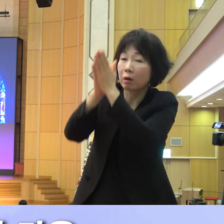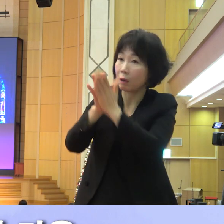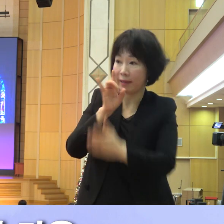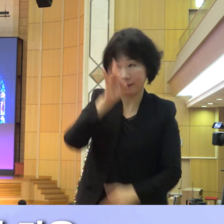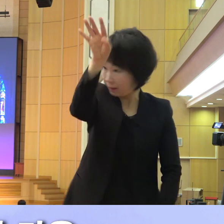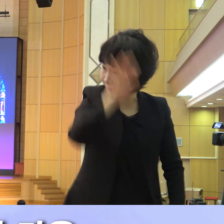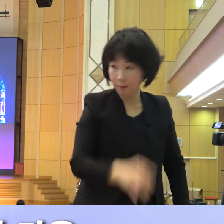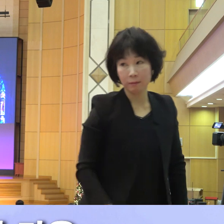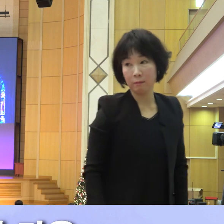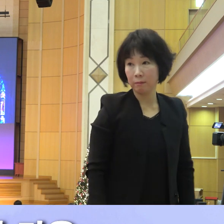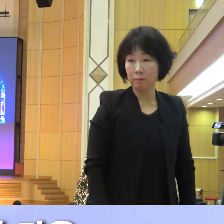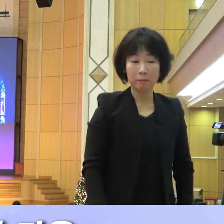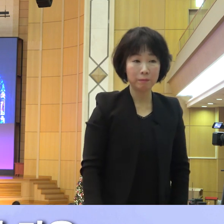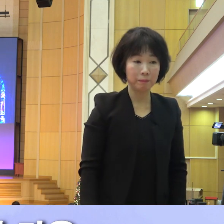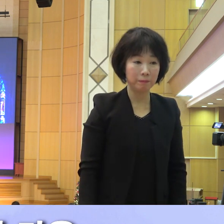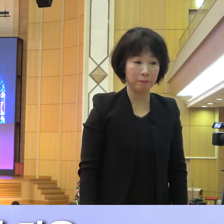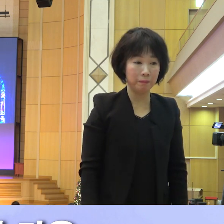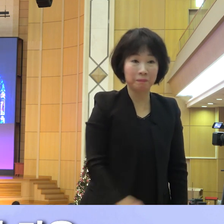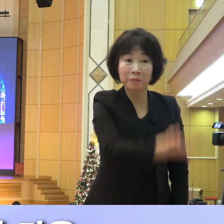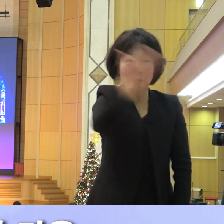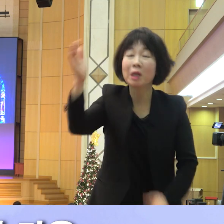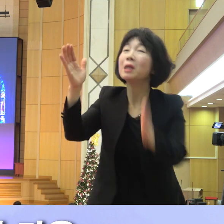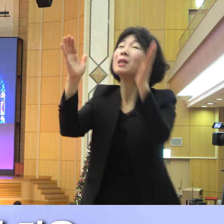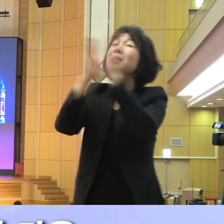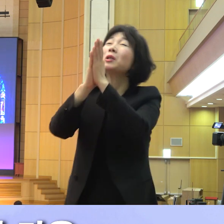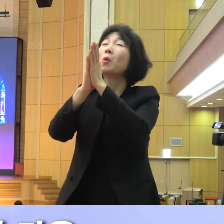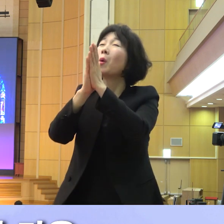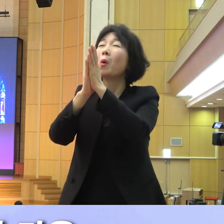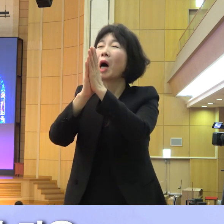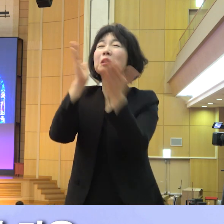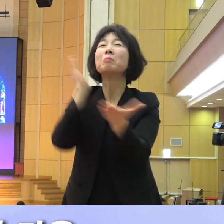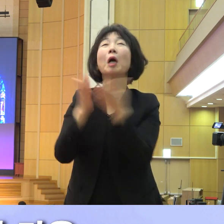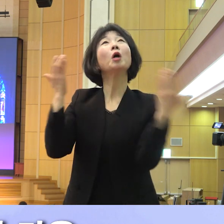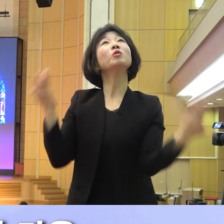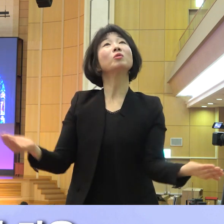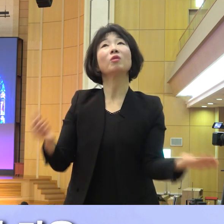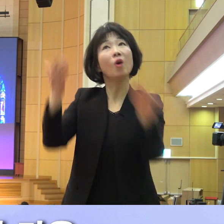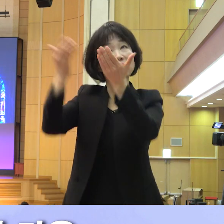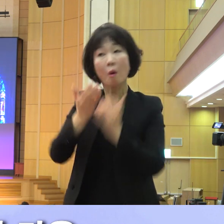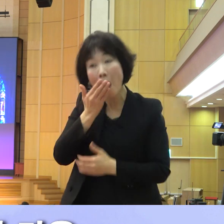주실 것이야. 구하지 않고 절대 하나님 주지 않습니다.